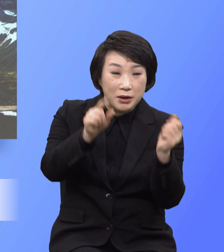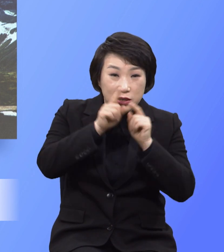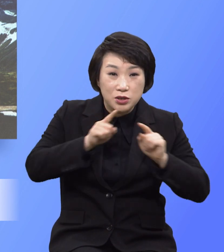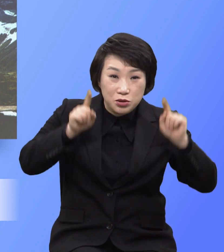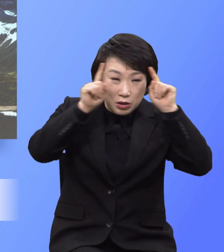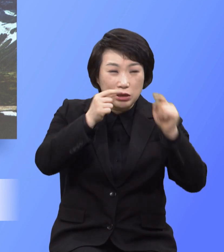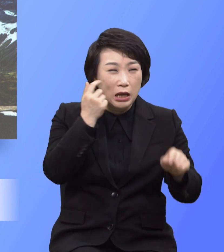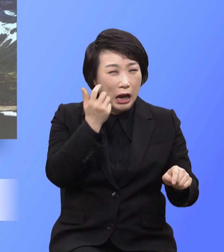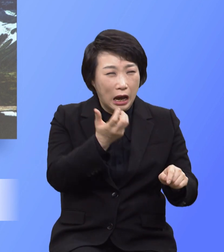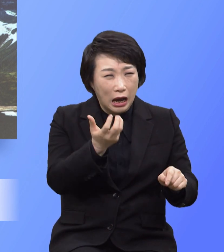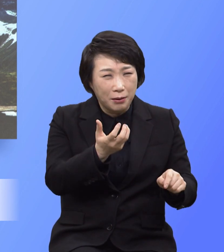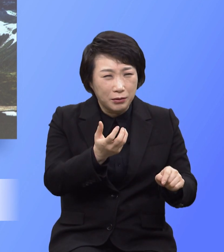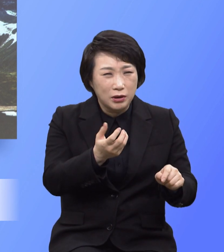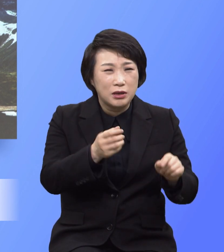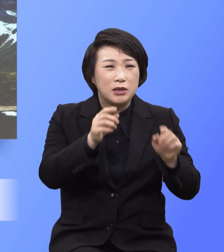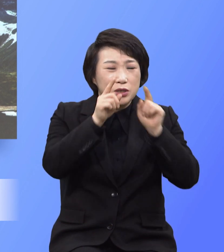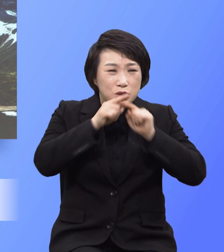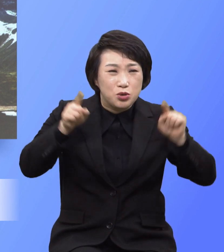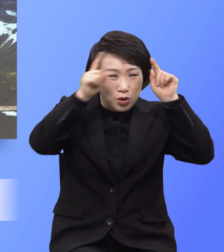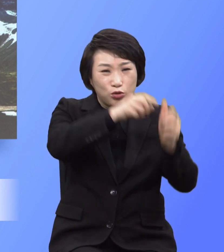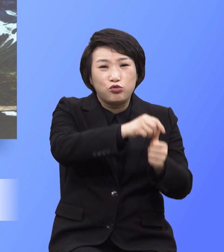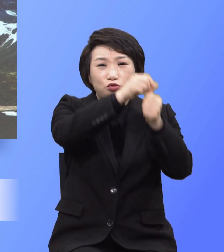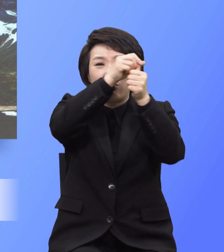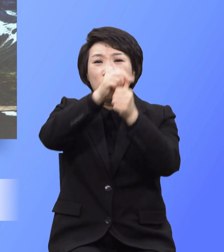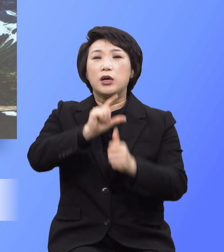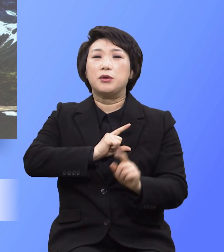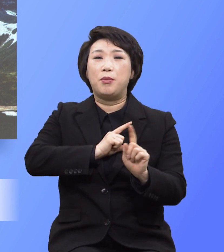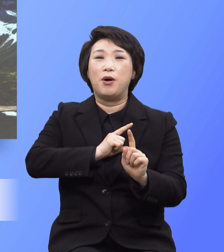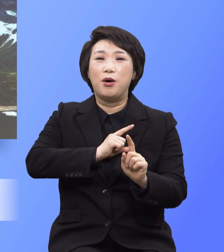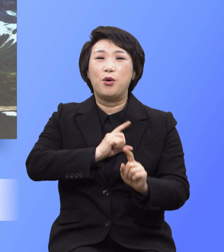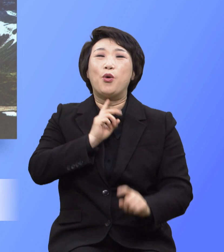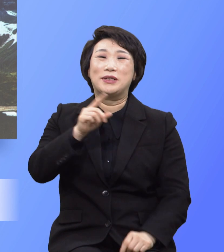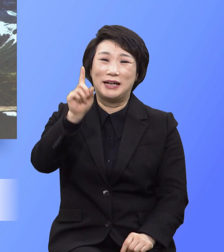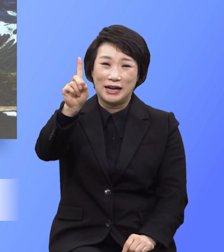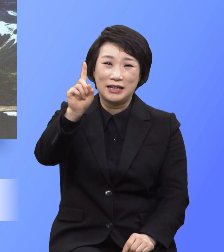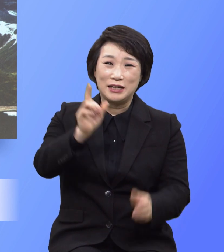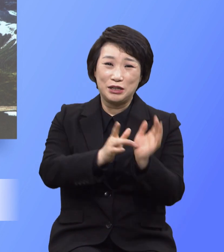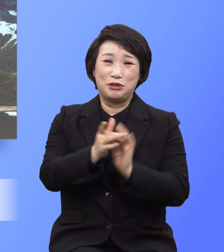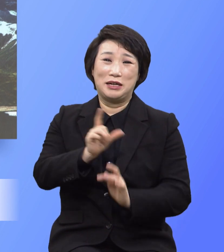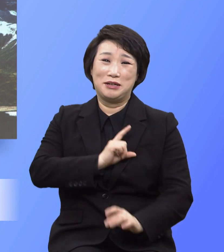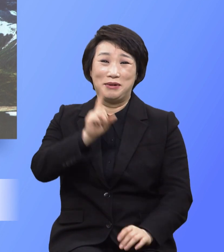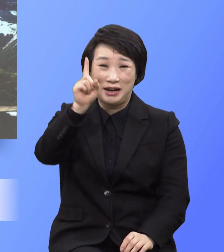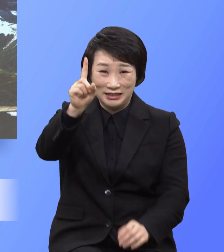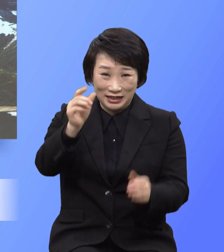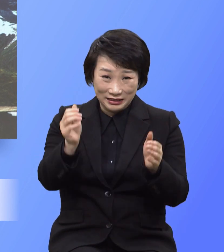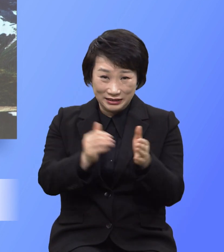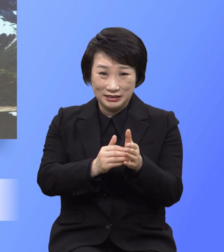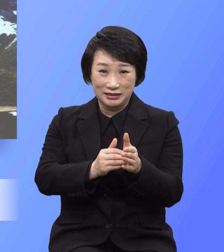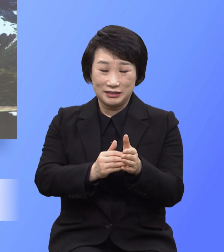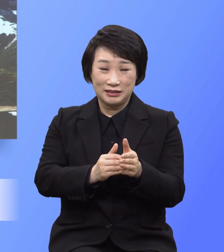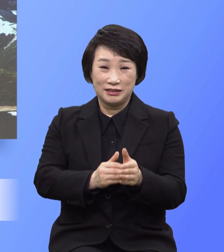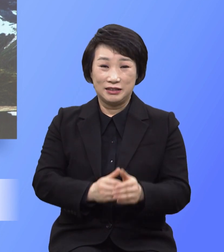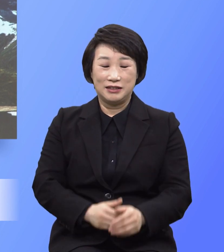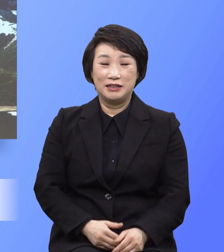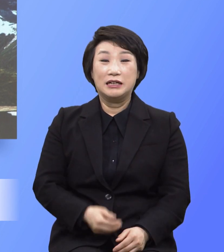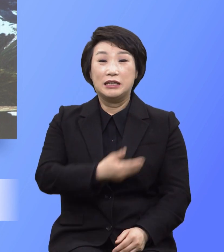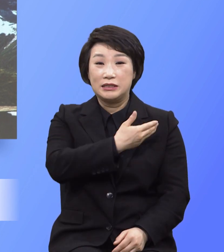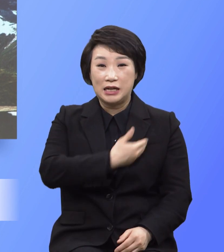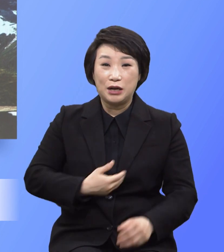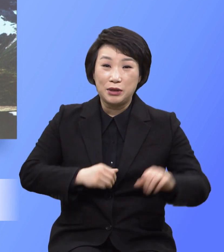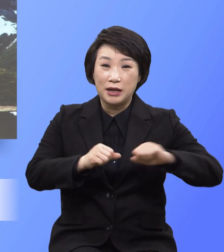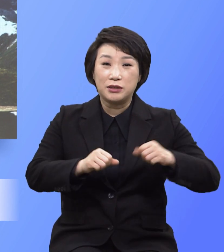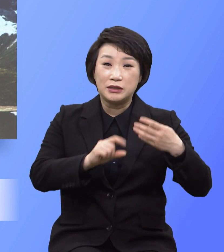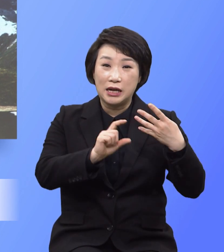지옥의 초전의 형벌에서 구원받을 이름은 오직 예수 이름뿐. 그래서